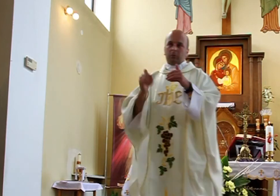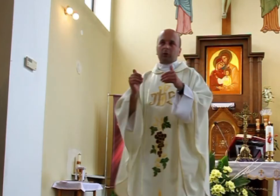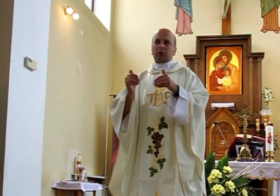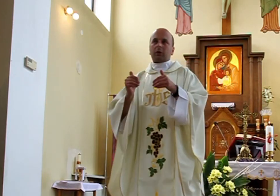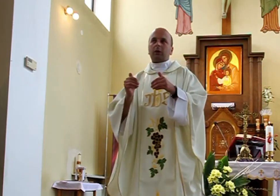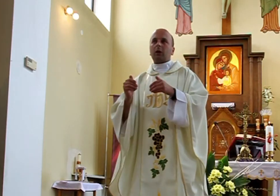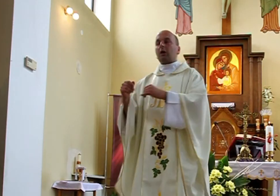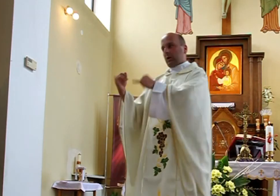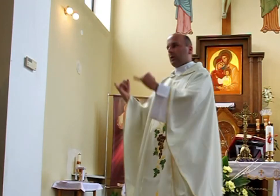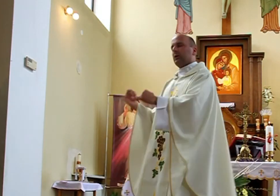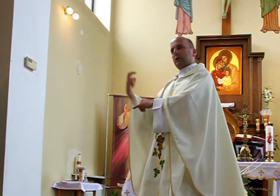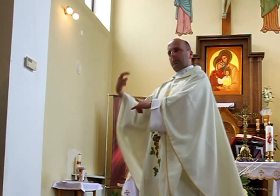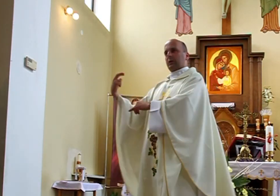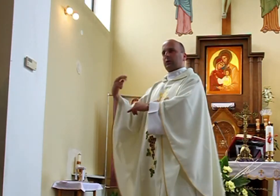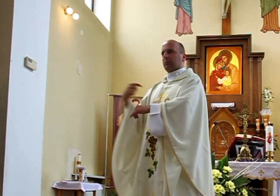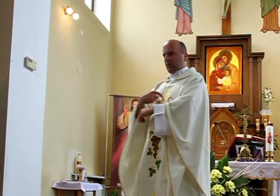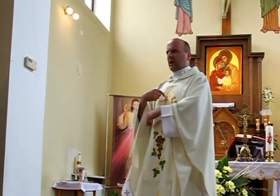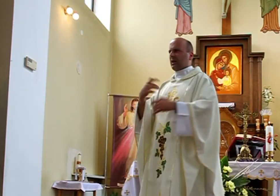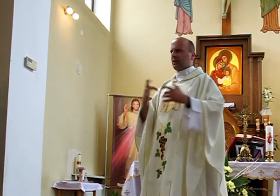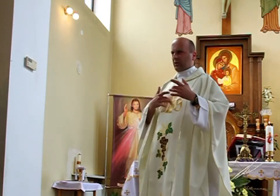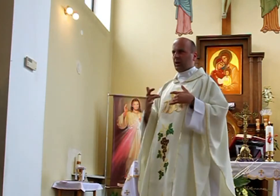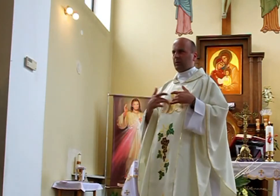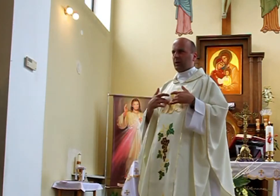może inni zobaczą, ja cierpię.